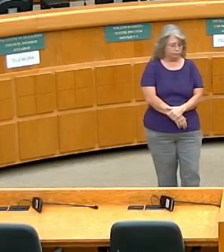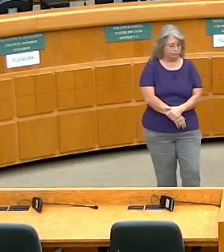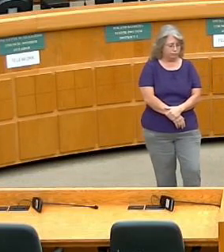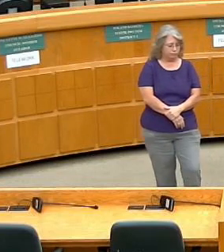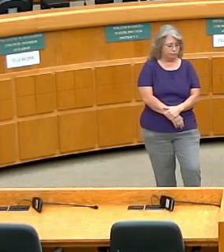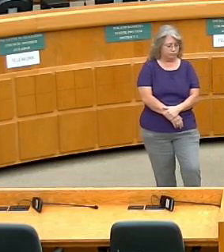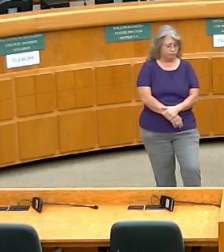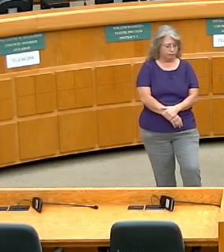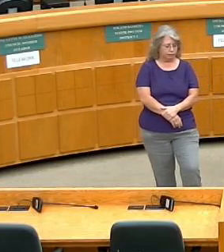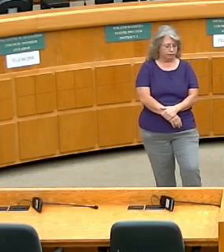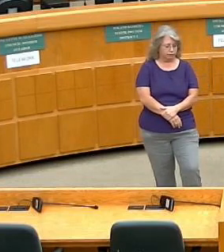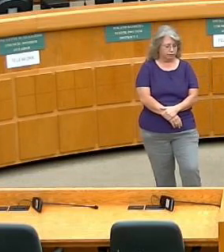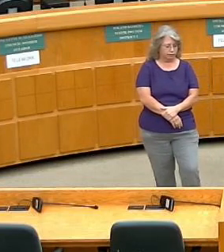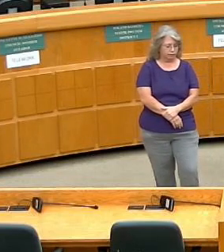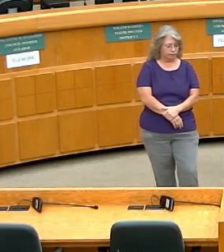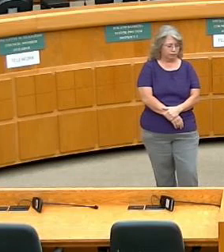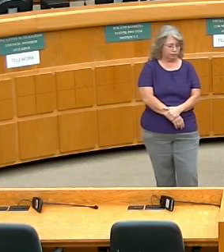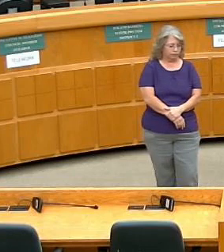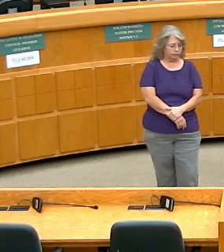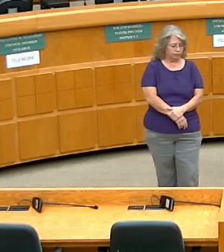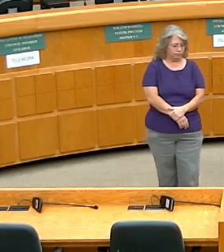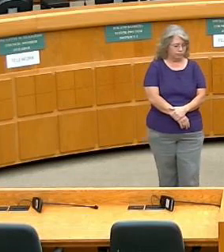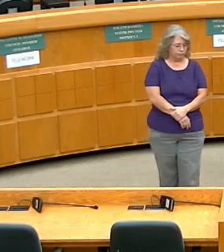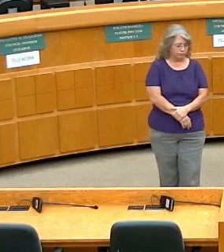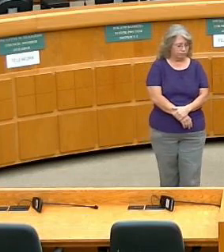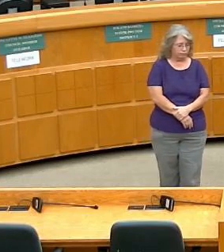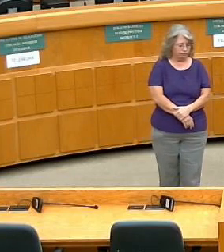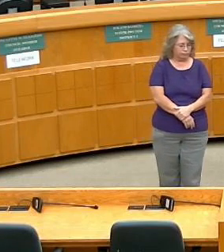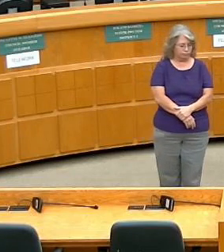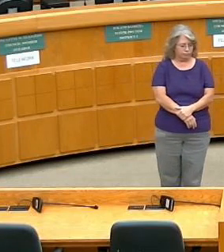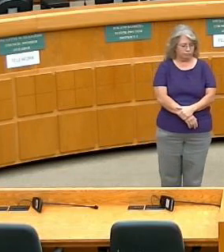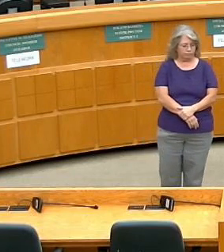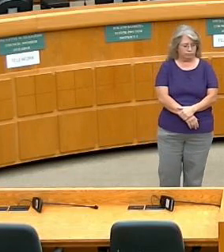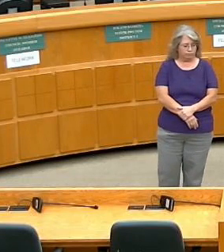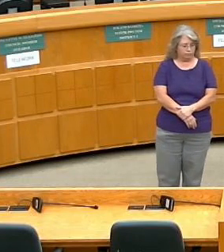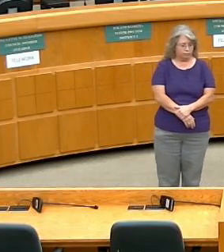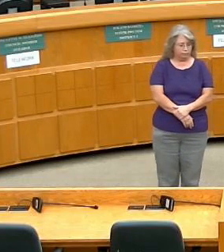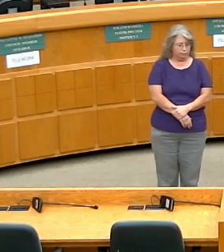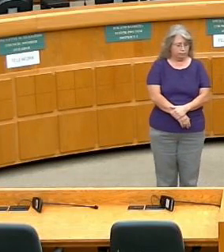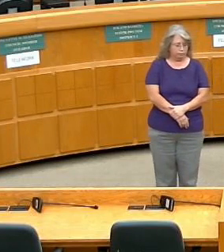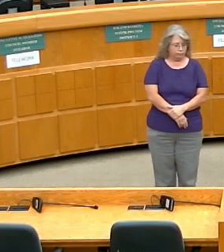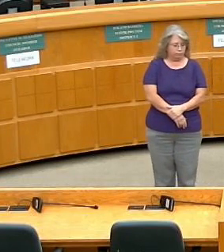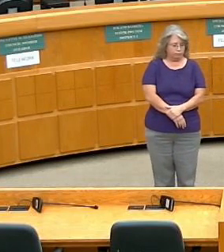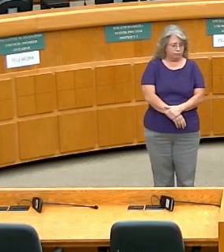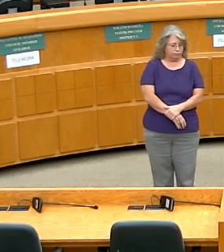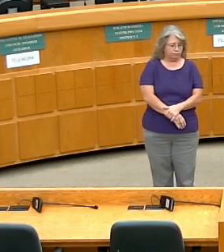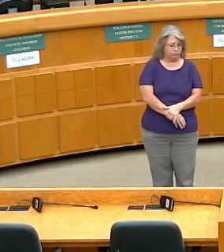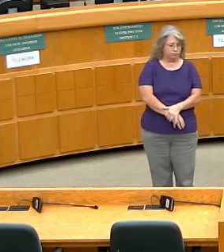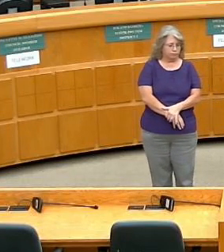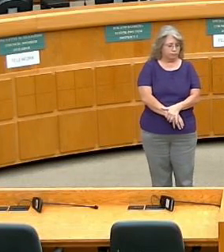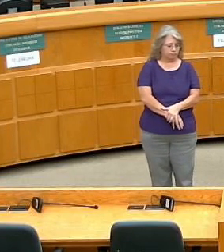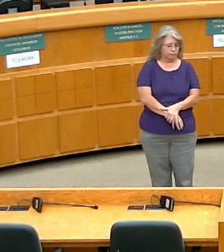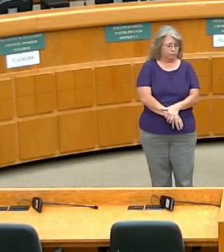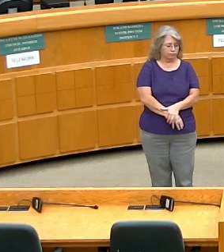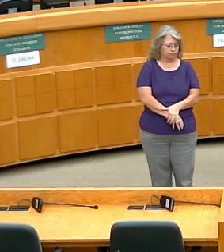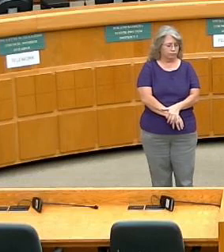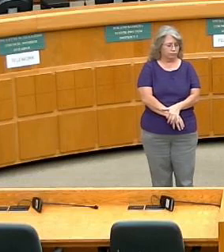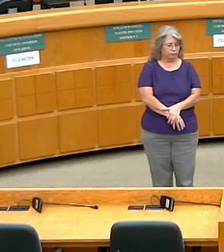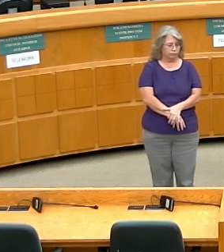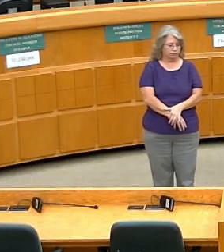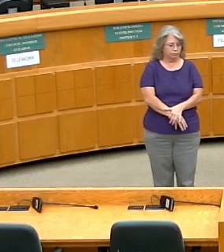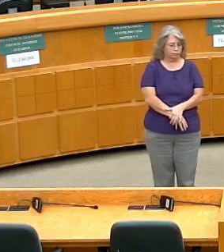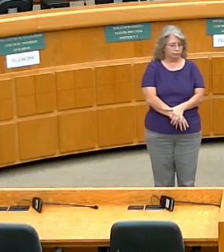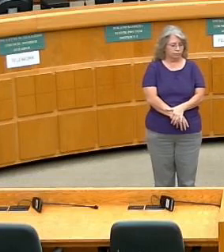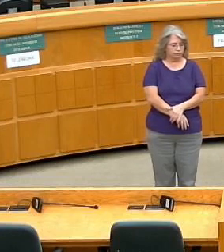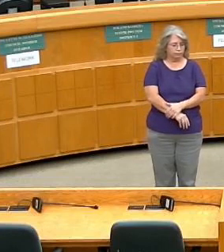poder recibir otras horas de trabajo. También van a haber varios cambios en las canchas de básquetbol, van a haber